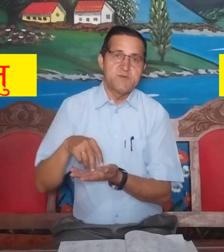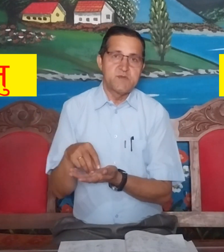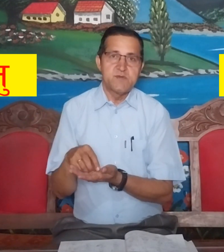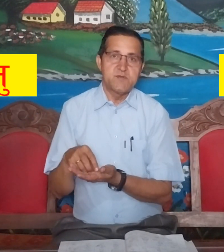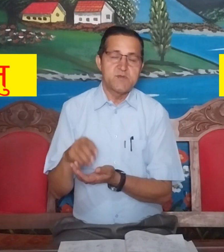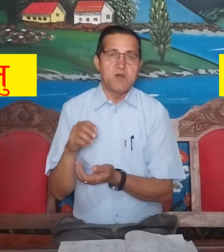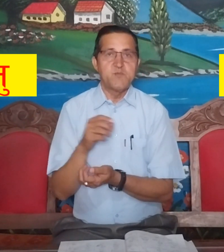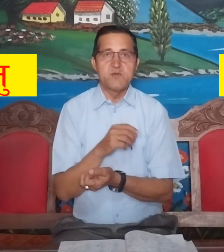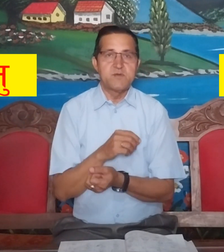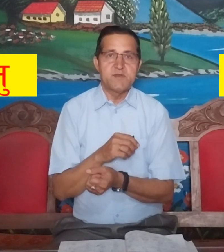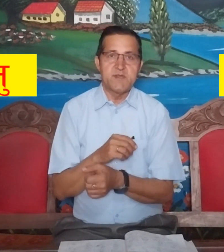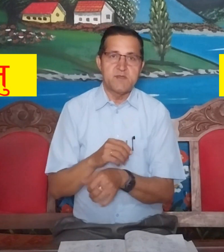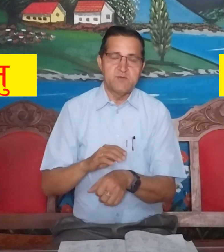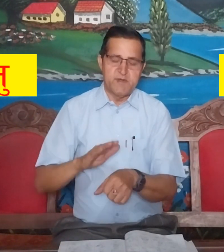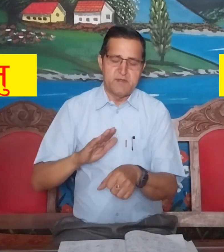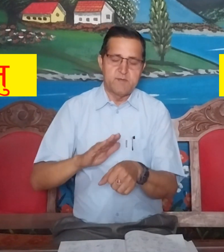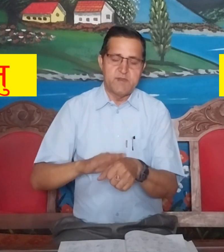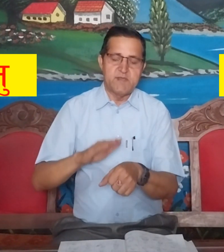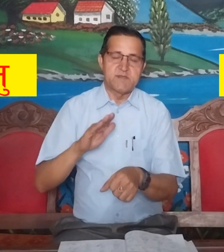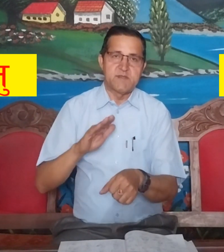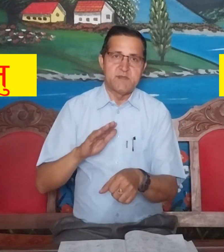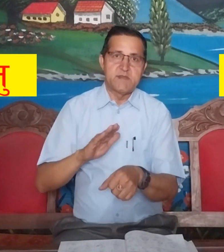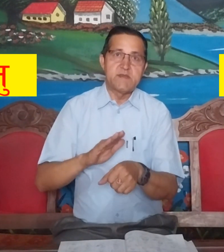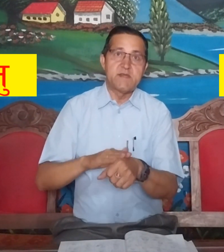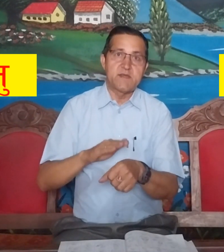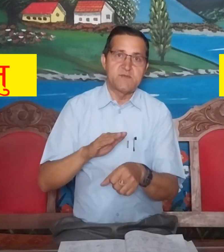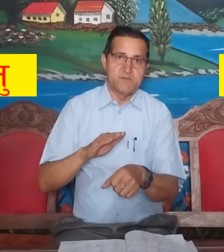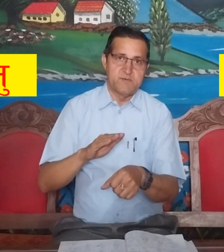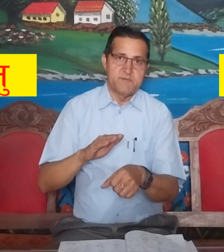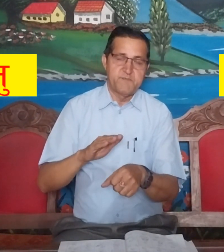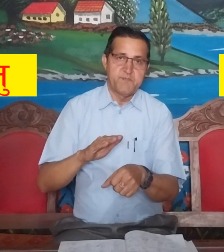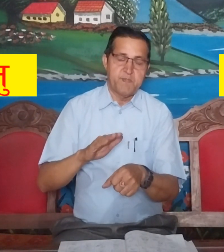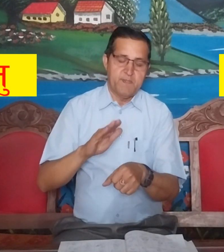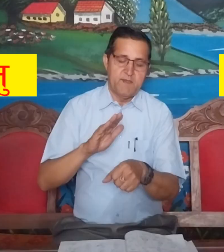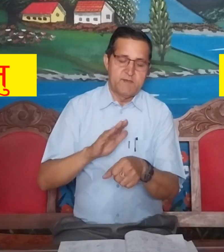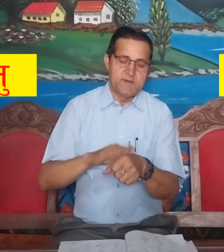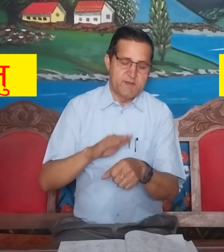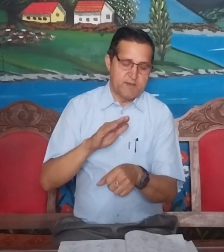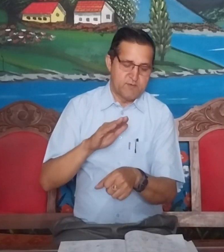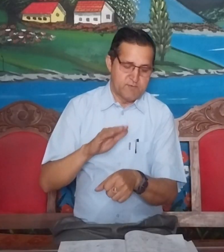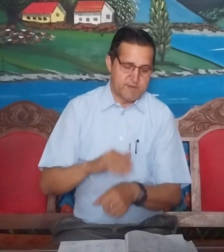पुग्यो, त्यो ठाउँ पुग्यो, टेक्यो भन्ने हो नि, टेक्नु, टेक्नु।